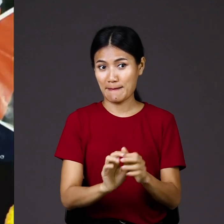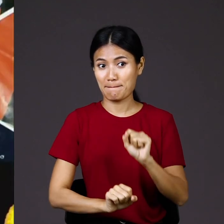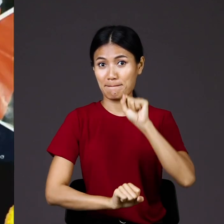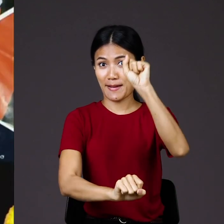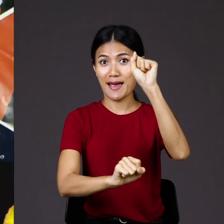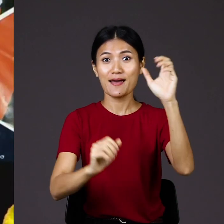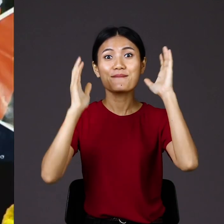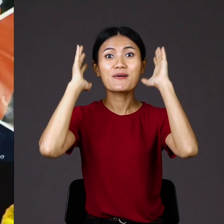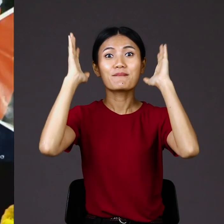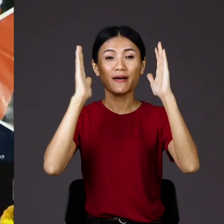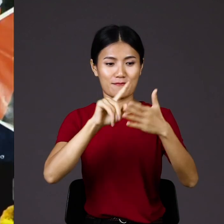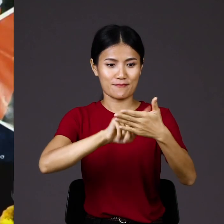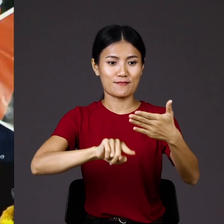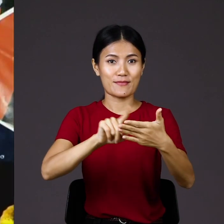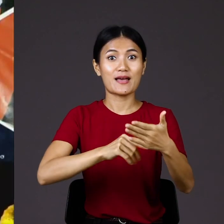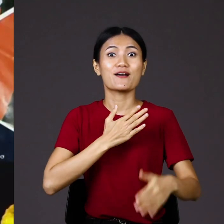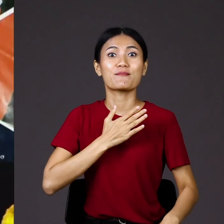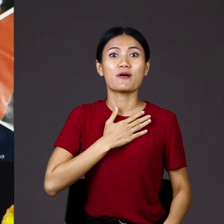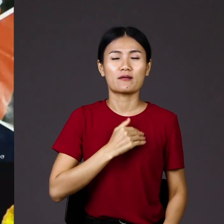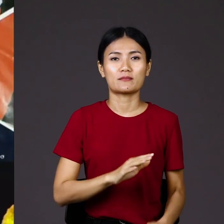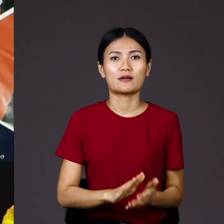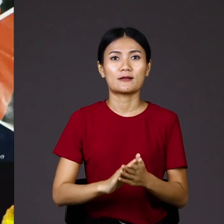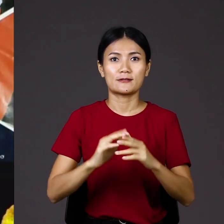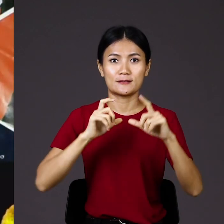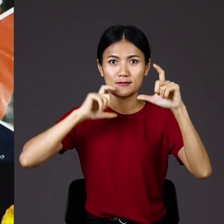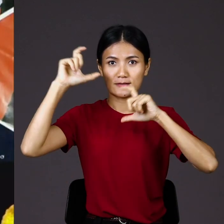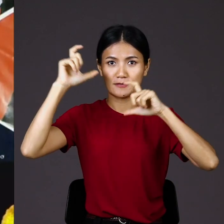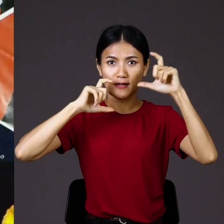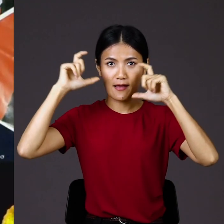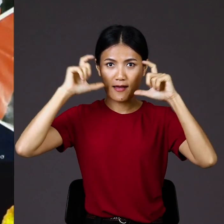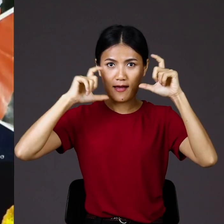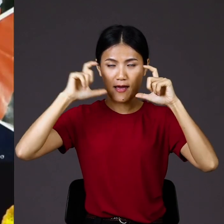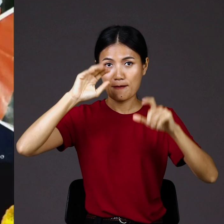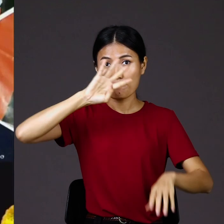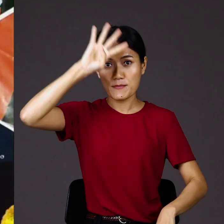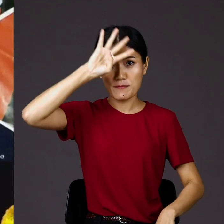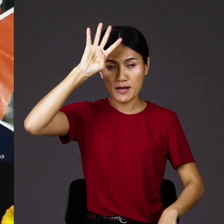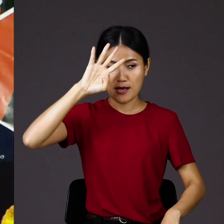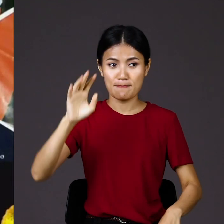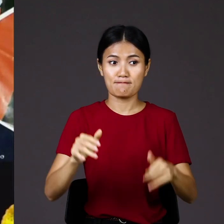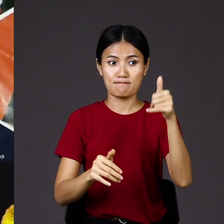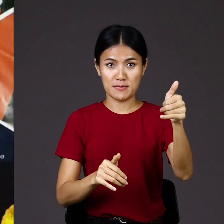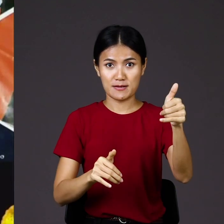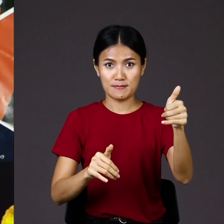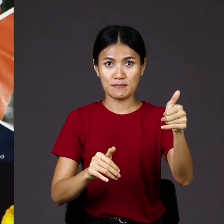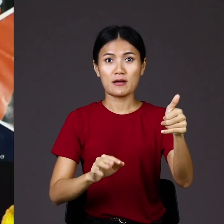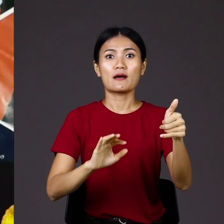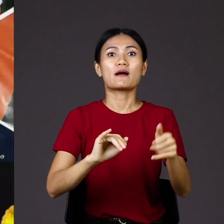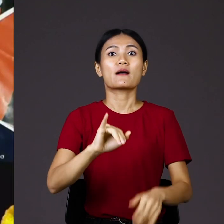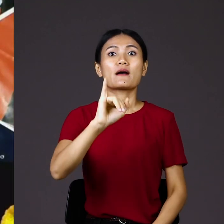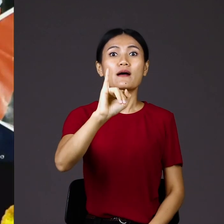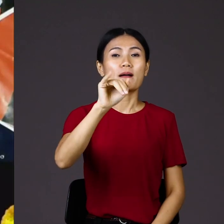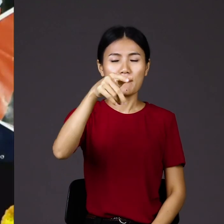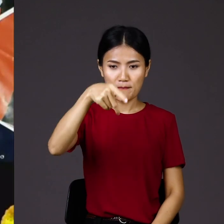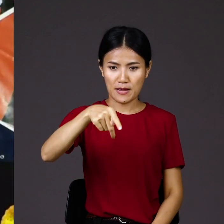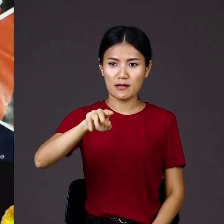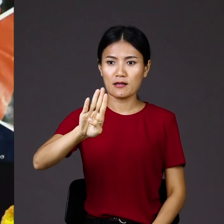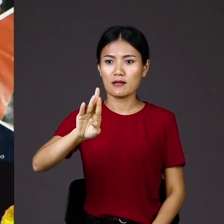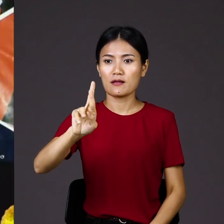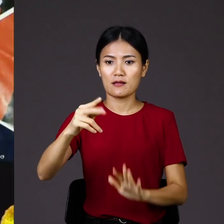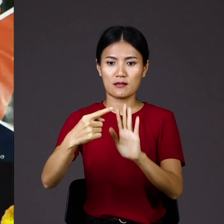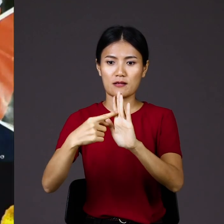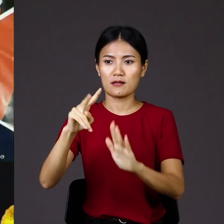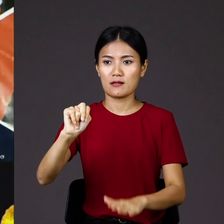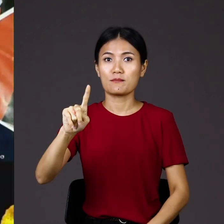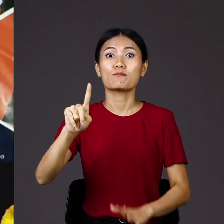ดูป้ายหาเสียงหน้าตาของธนาธรจึงรุ่งเรืองกิจติดคู่กับไพบูลย์กิจวรวุฒิติด